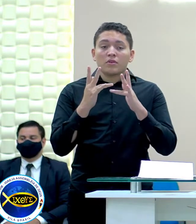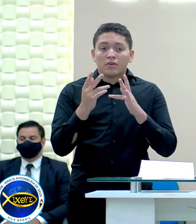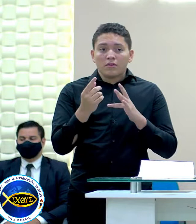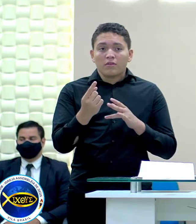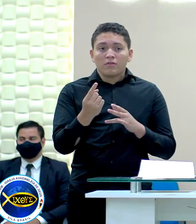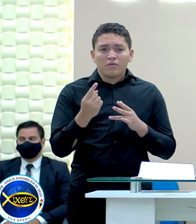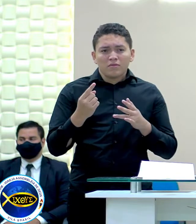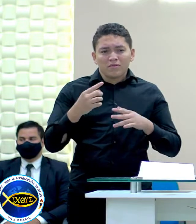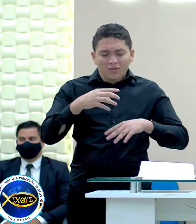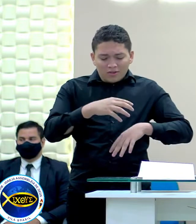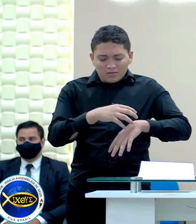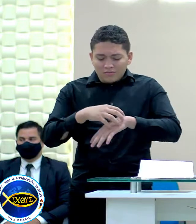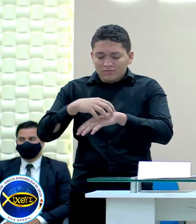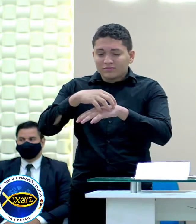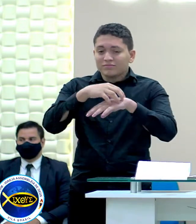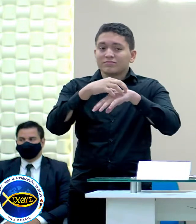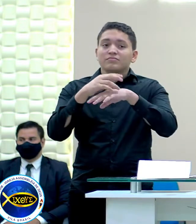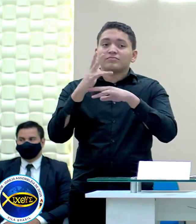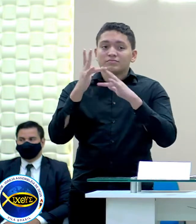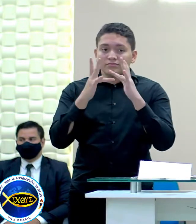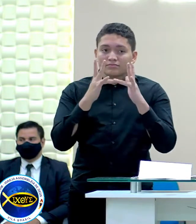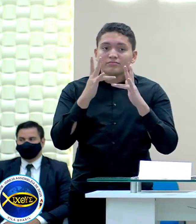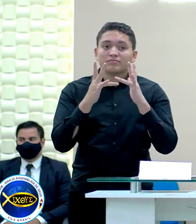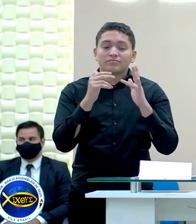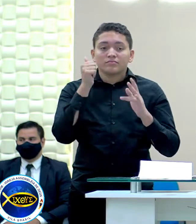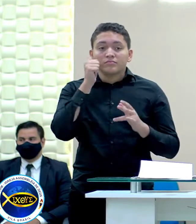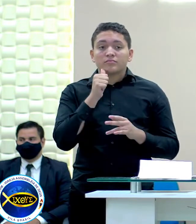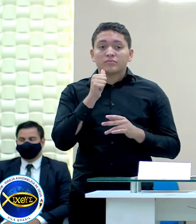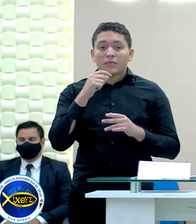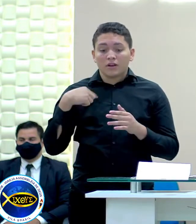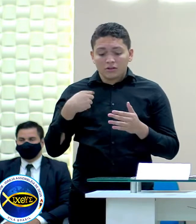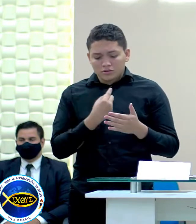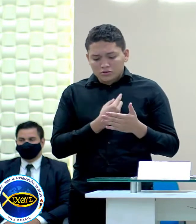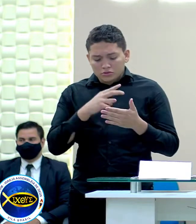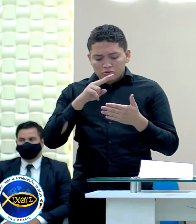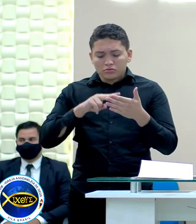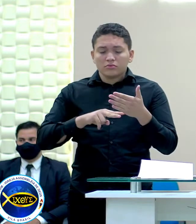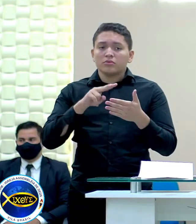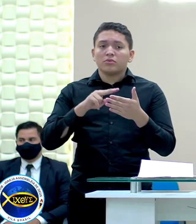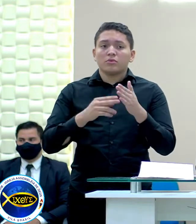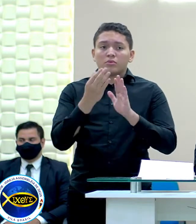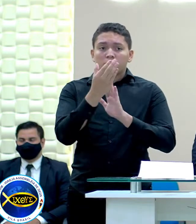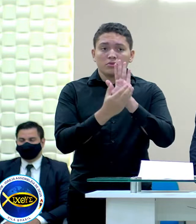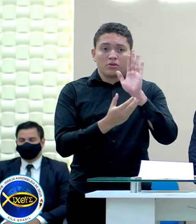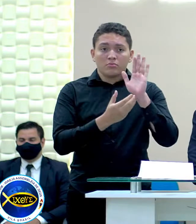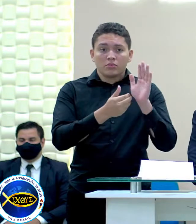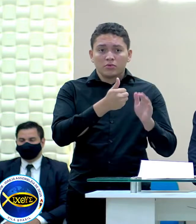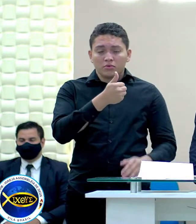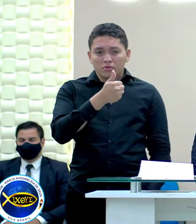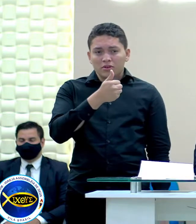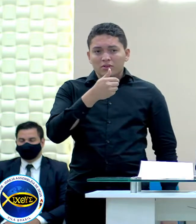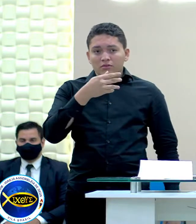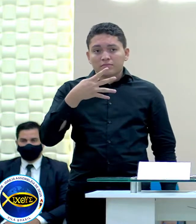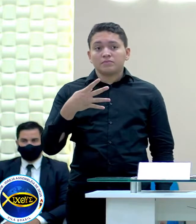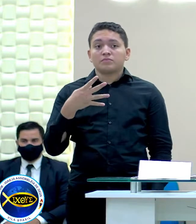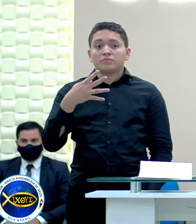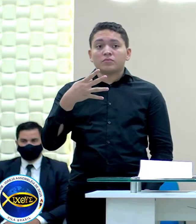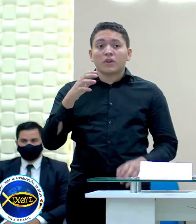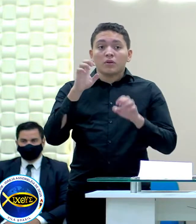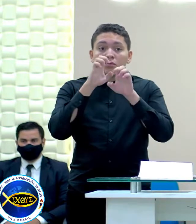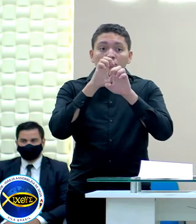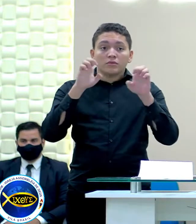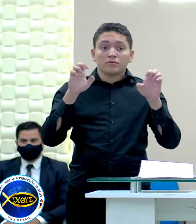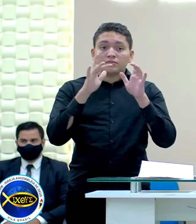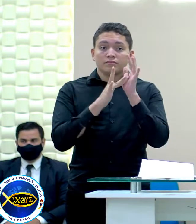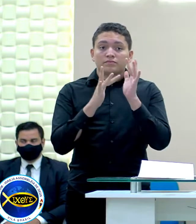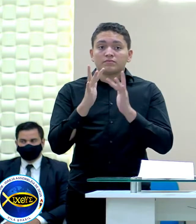igreja, a sua noiva. Quando nós lemos o capítulo 14 do Evangelho de